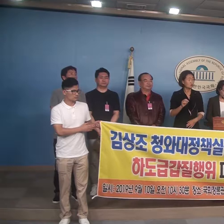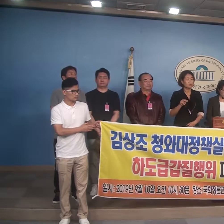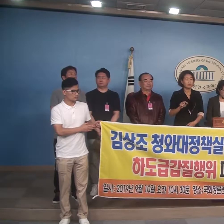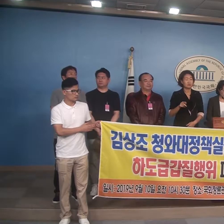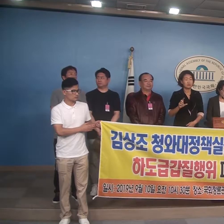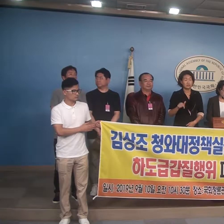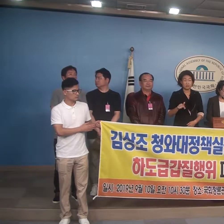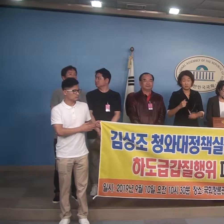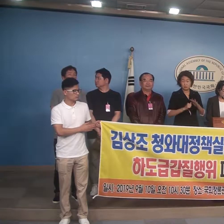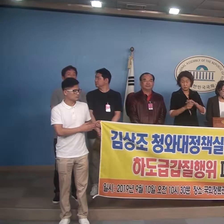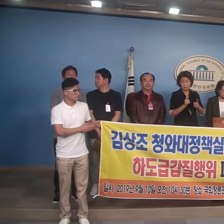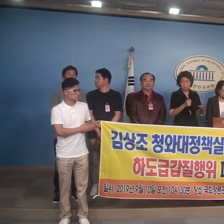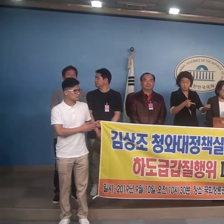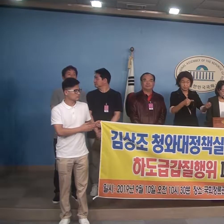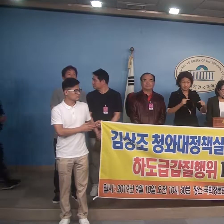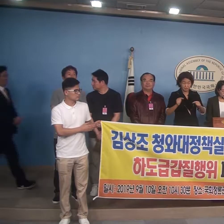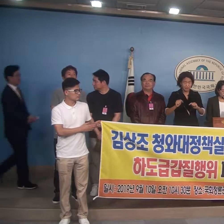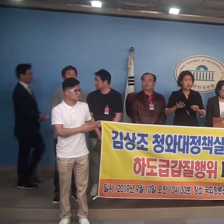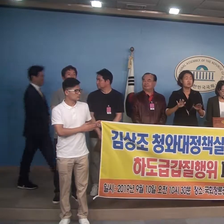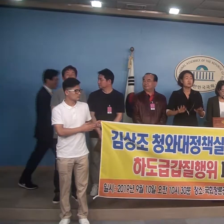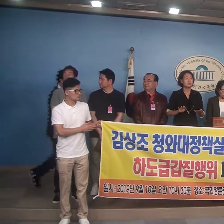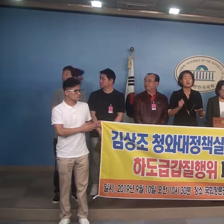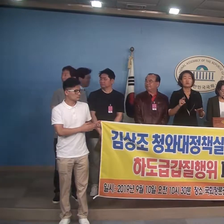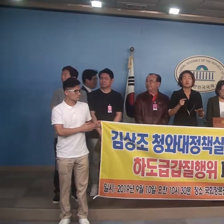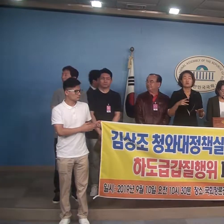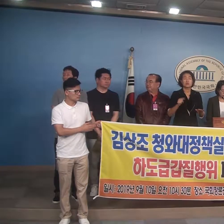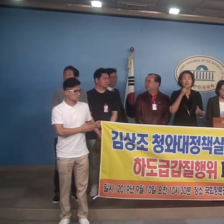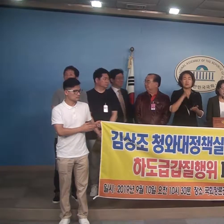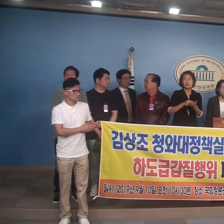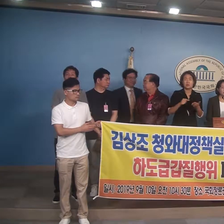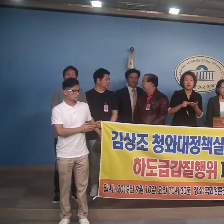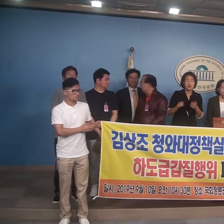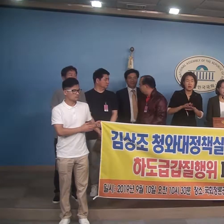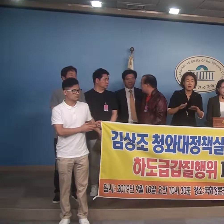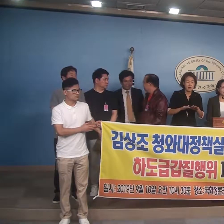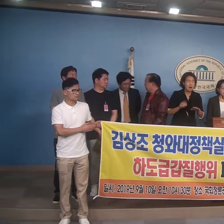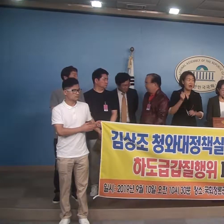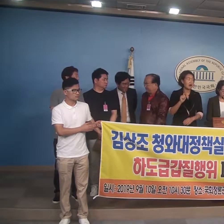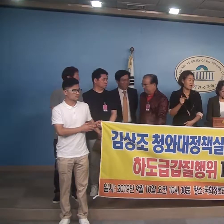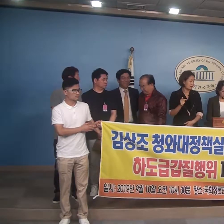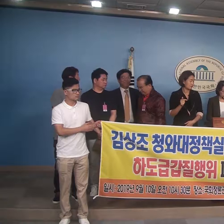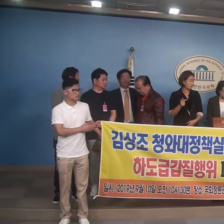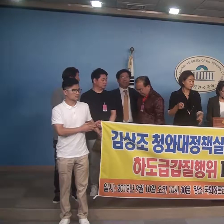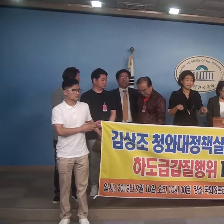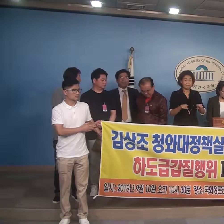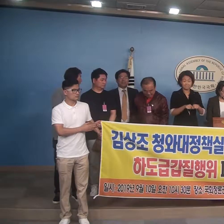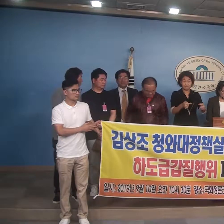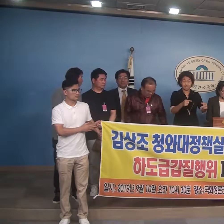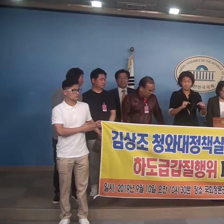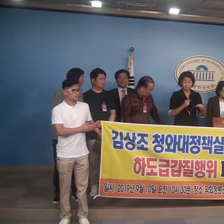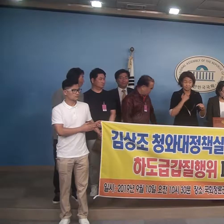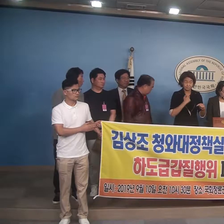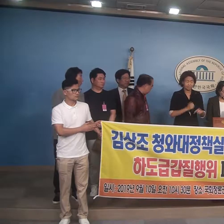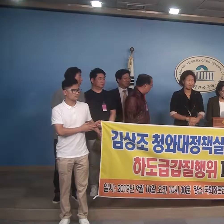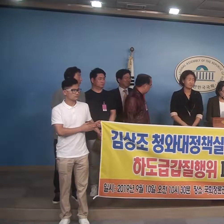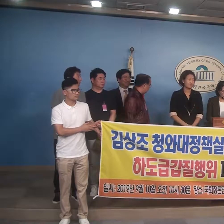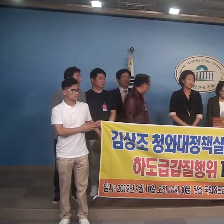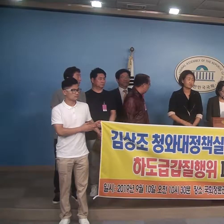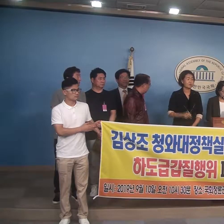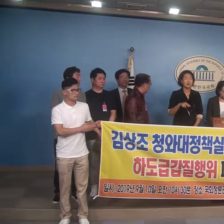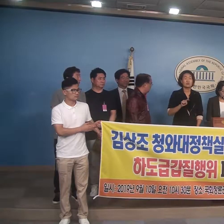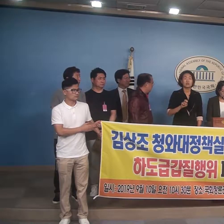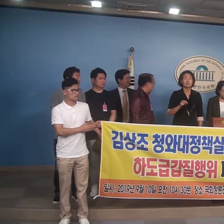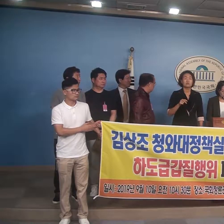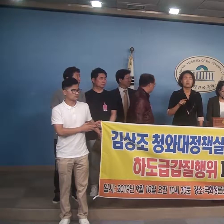대표님 오셨습니다. 네, 알겠습니다. 현대중공업 하도급 피해대책위원회 한익길 위원장 함께해 주셨습니다.